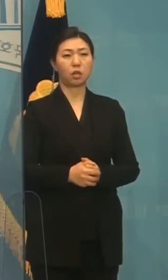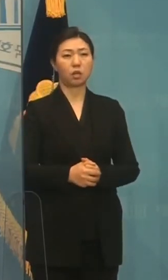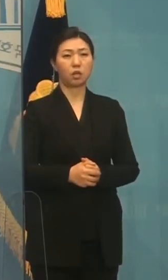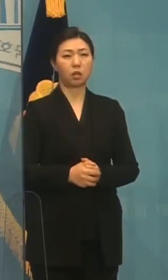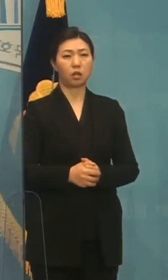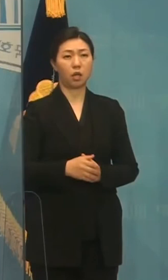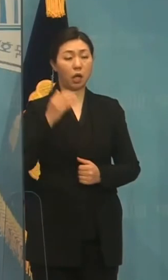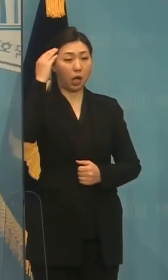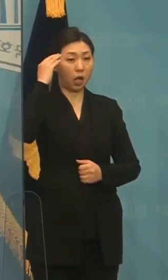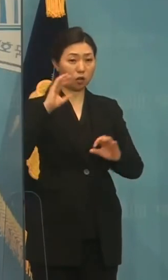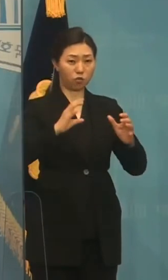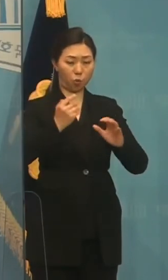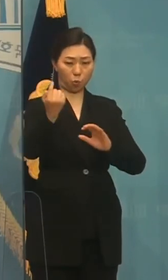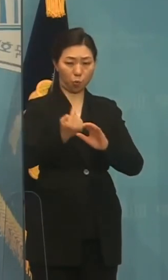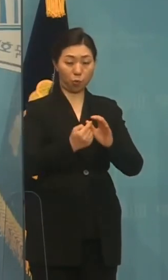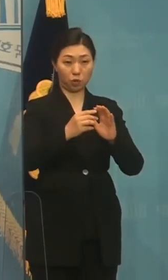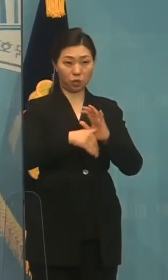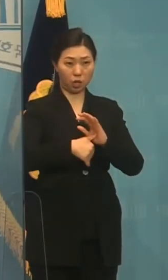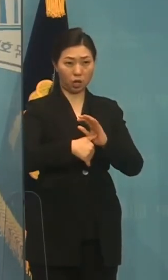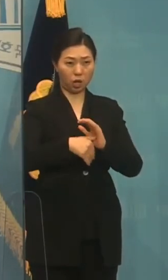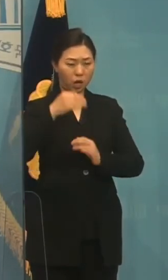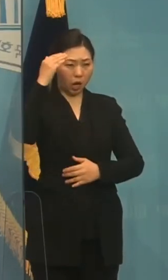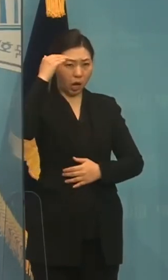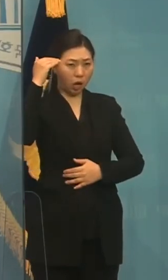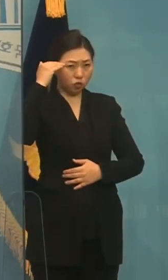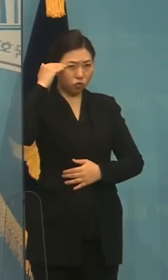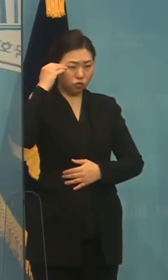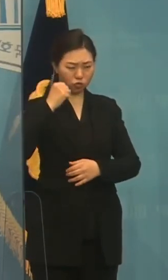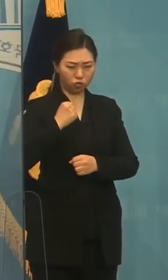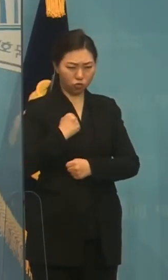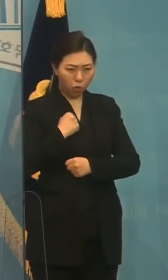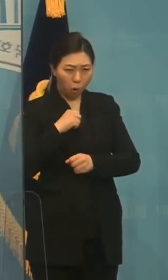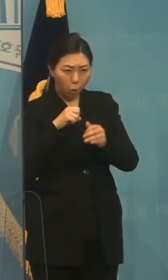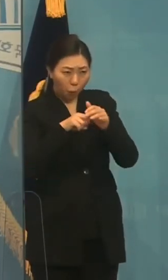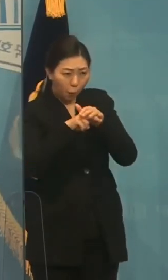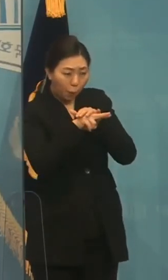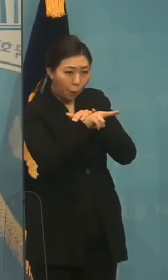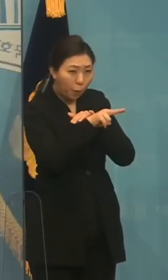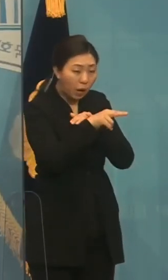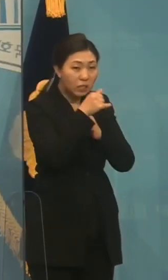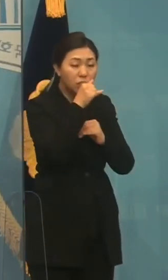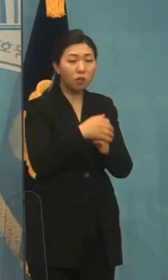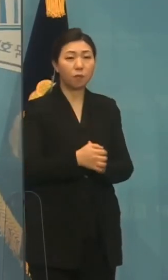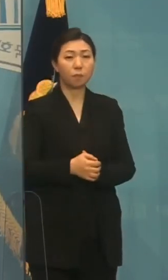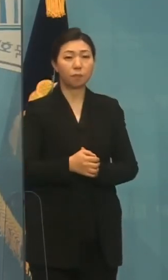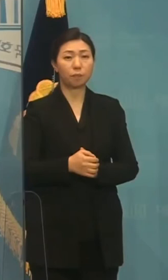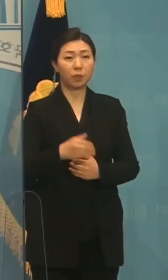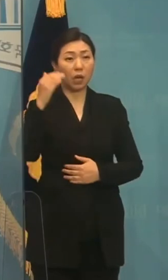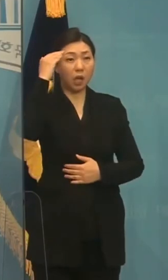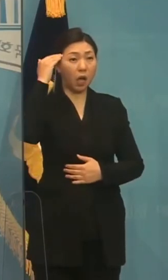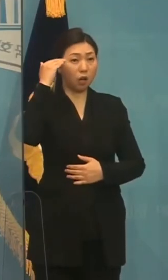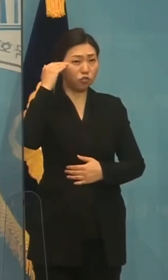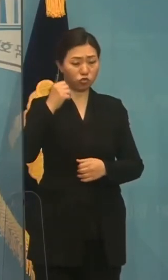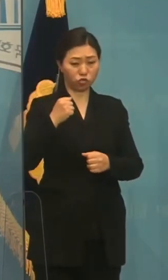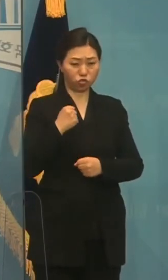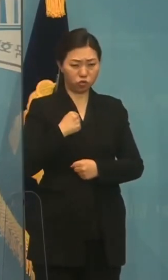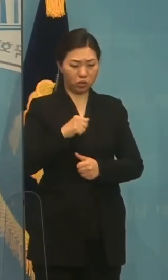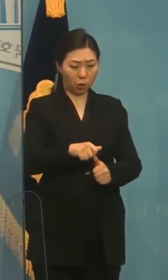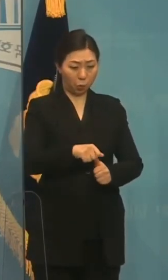안으로 들어오실 때 우리 군을 피해 다닌다는 겁니다. 우리 군이 구세주가 되어야 되는데